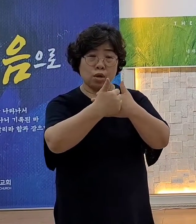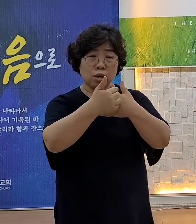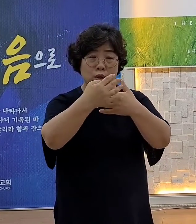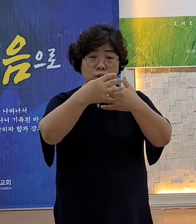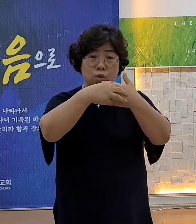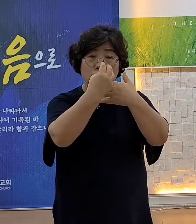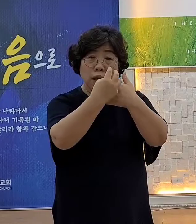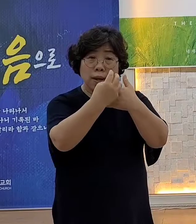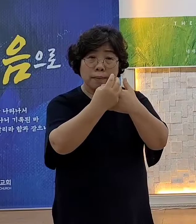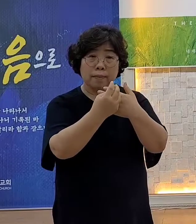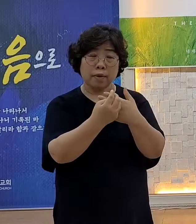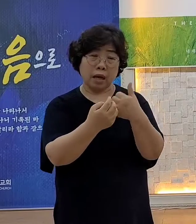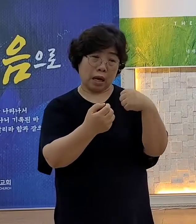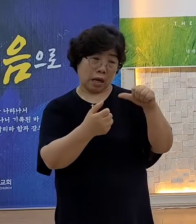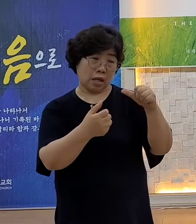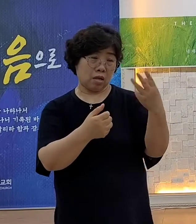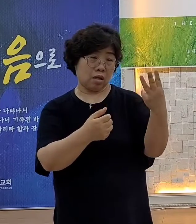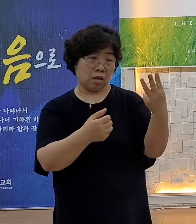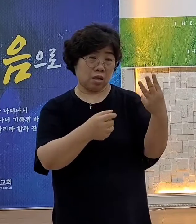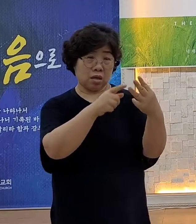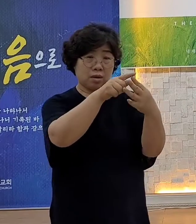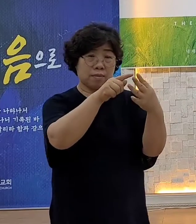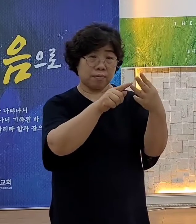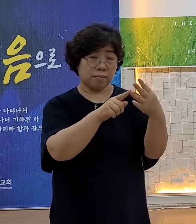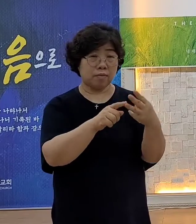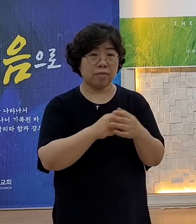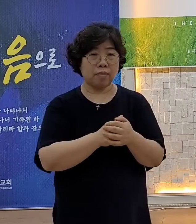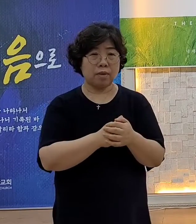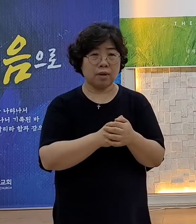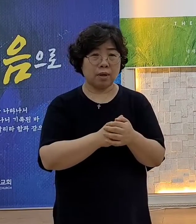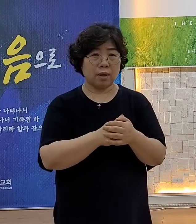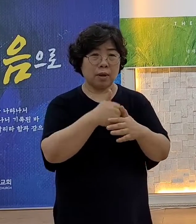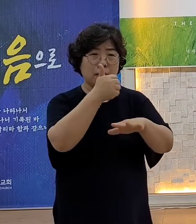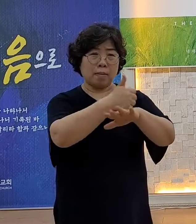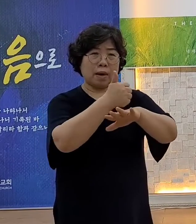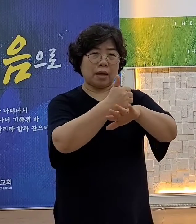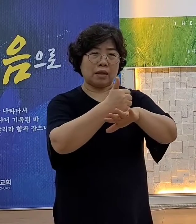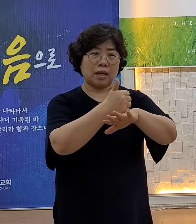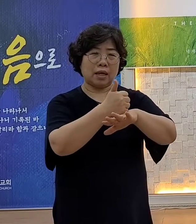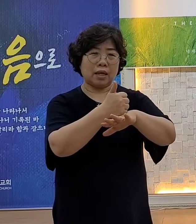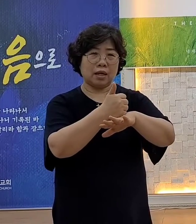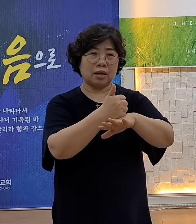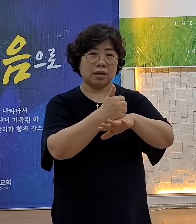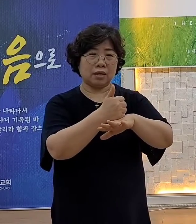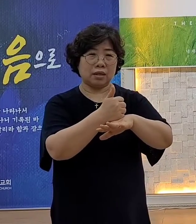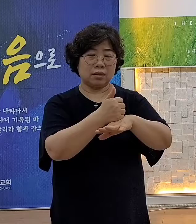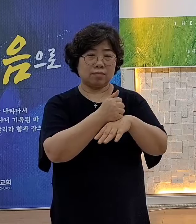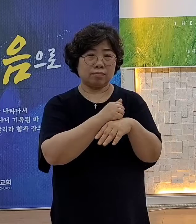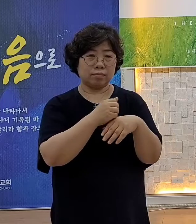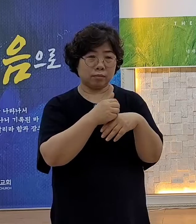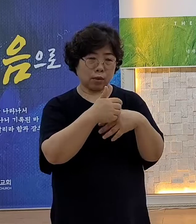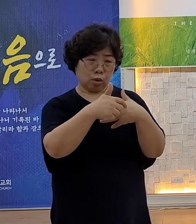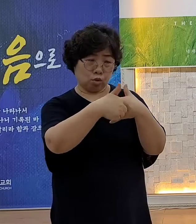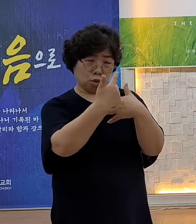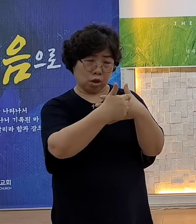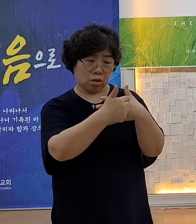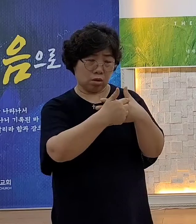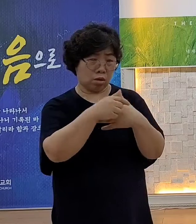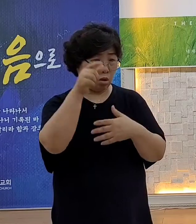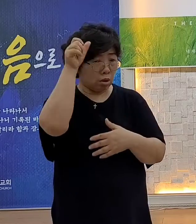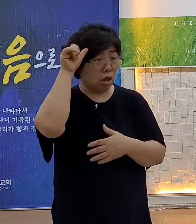초등학교 3학년. 꼬맹이는 이제 막내는 이제 뭔가 좀 알아갈 때지만 저 6학년 애 벌써 사춘기가